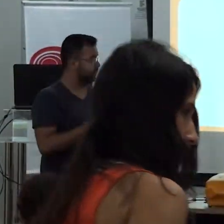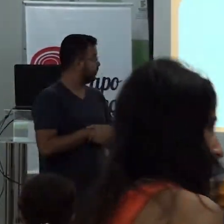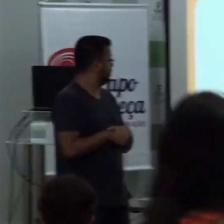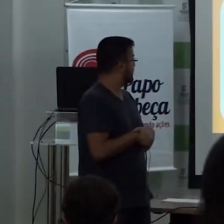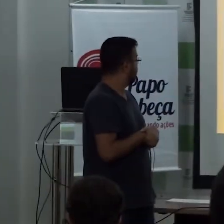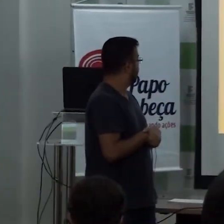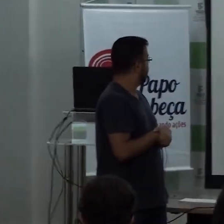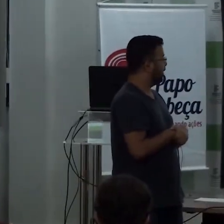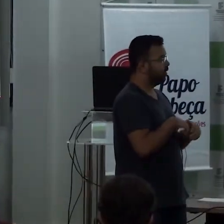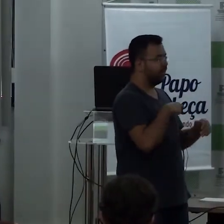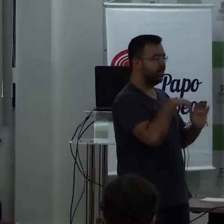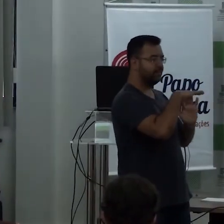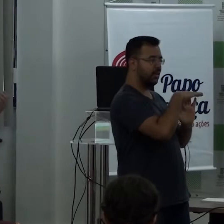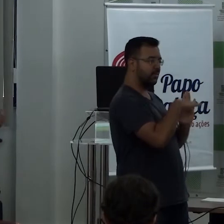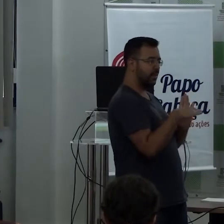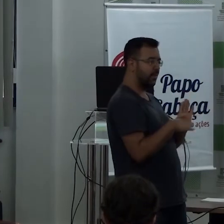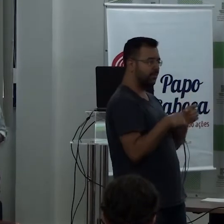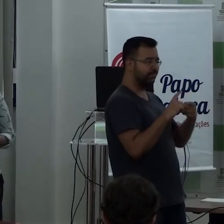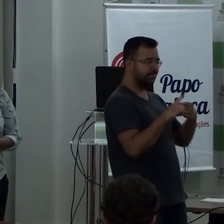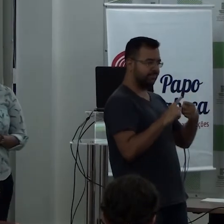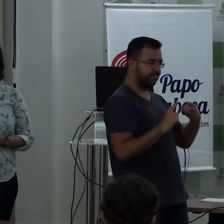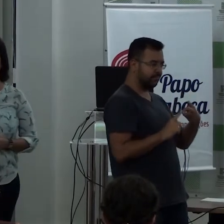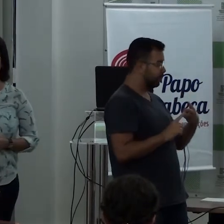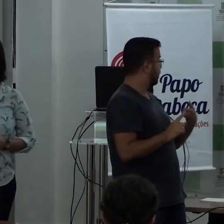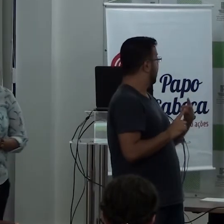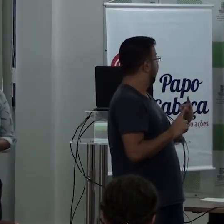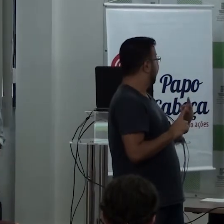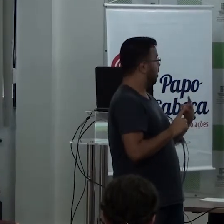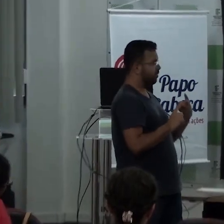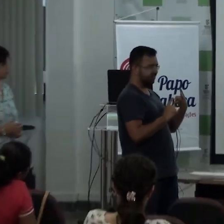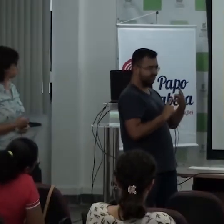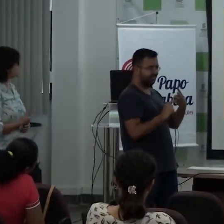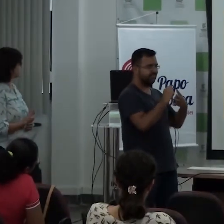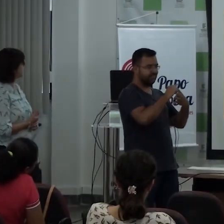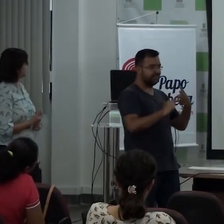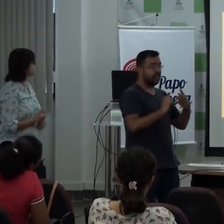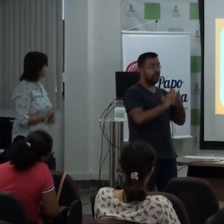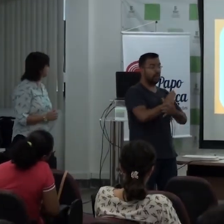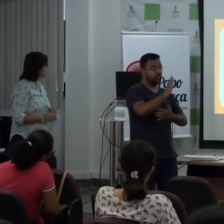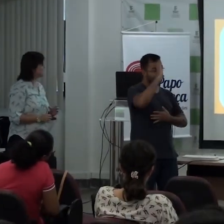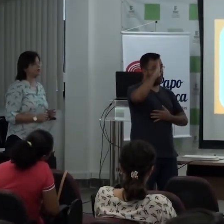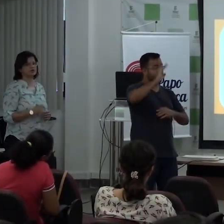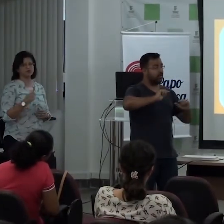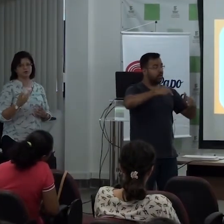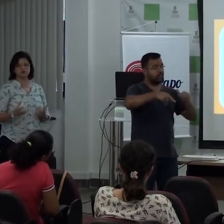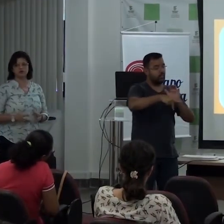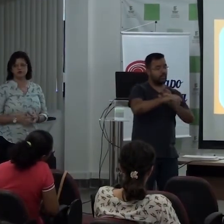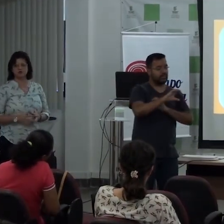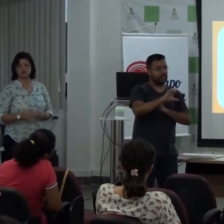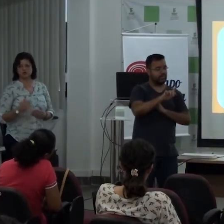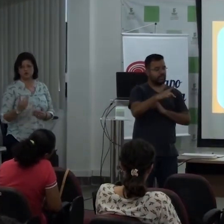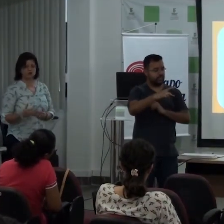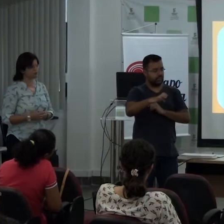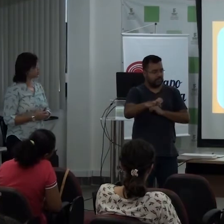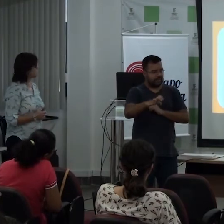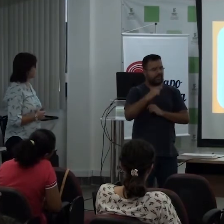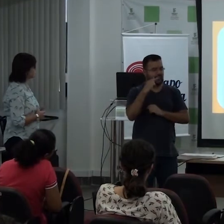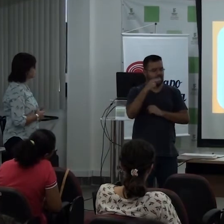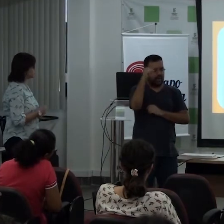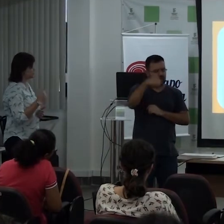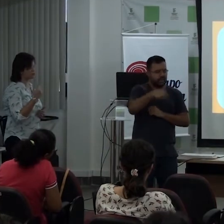Para a agenda aí dessa apresentação, consiste nas principais ações da Coordenação Geral de Pesquisa e Extensão, nas produções dos